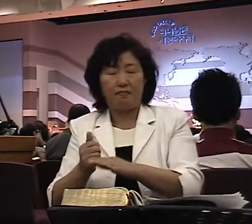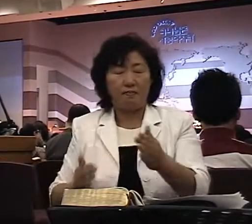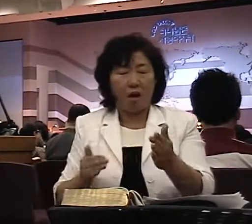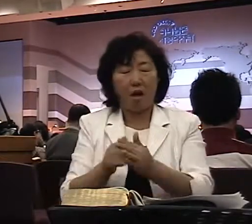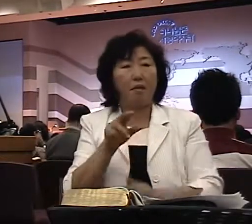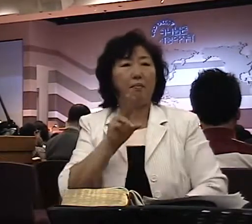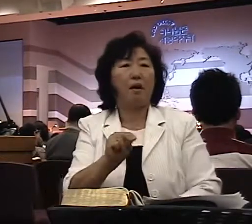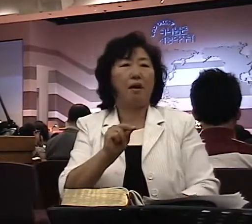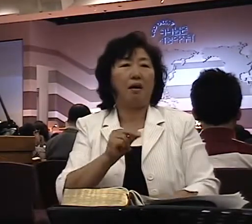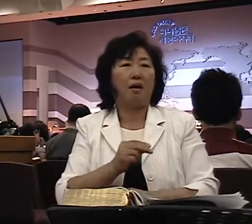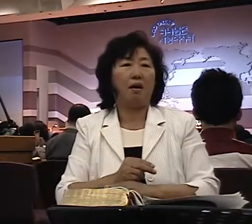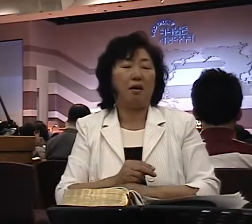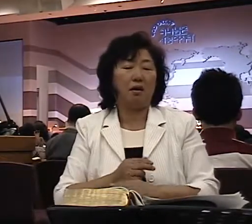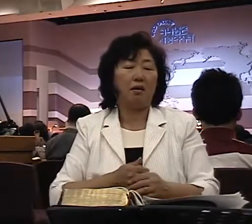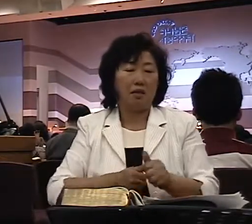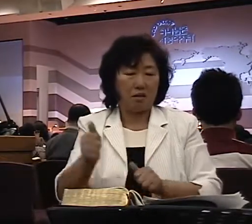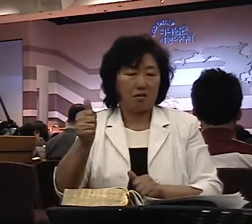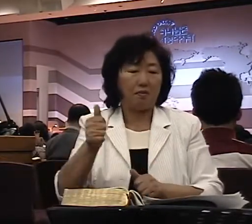근신함으로써 이기라고,